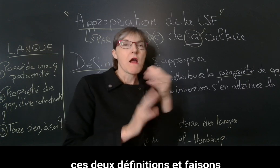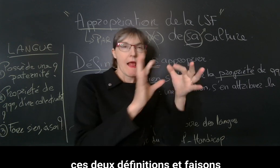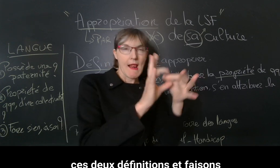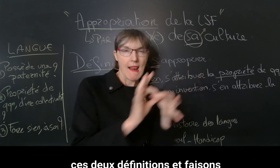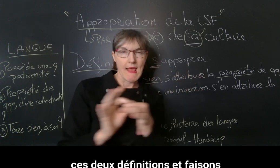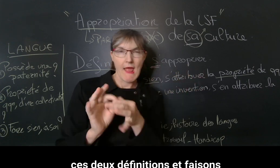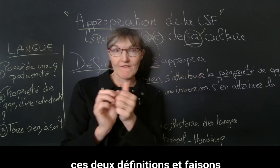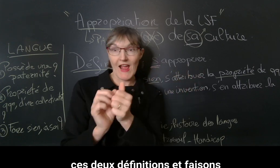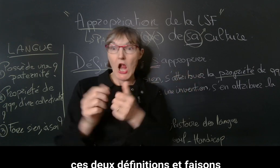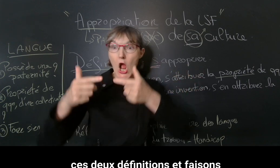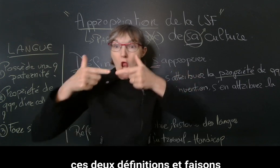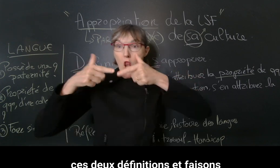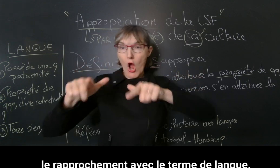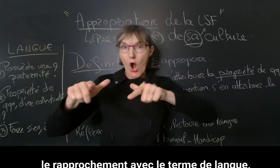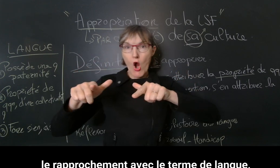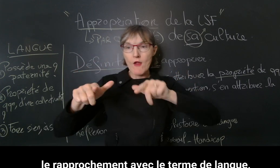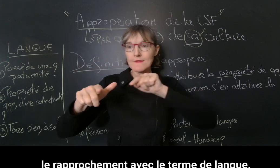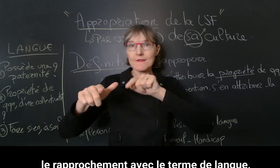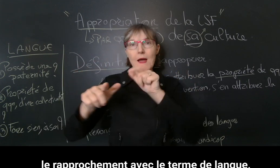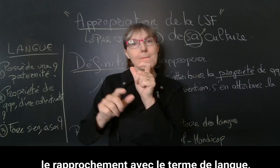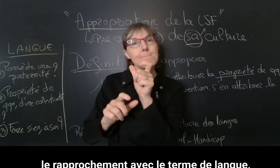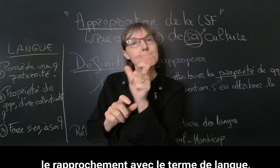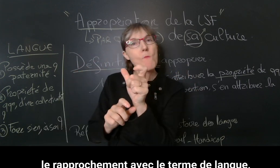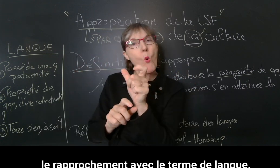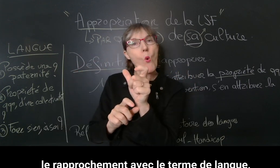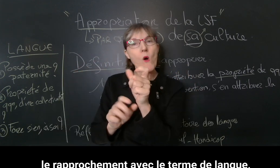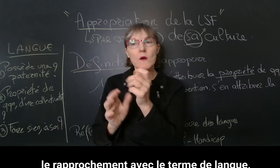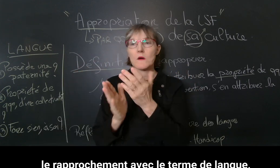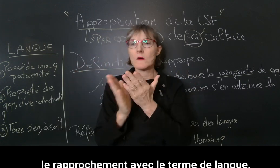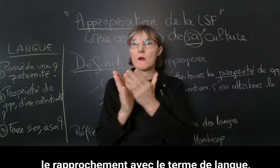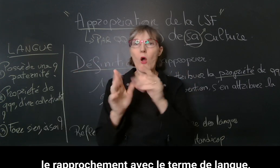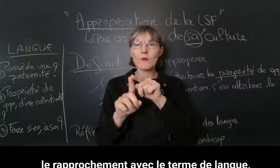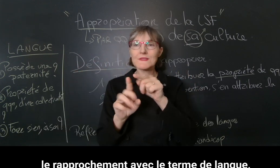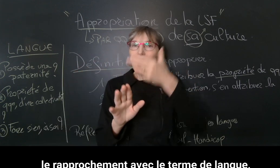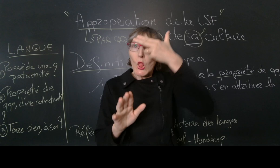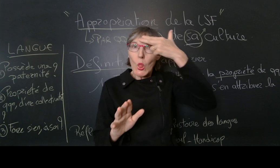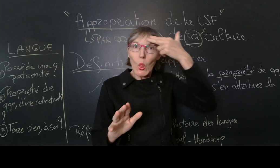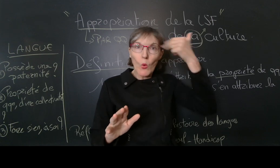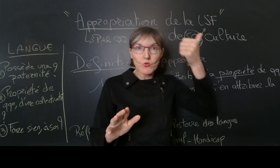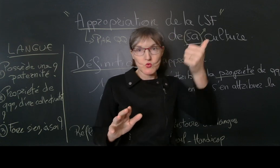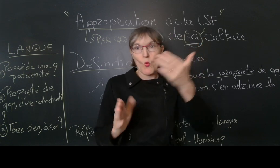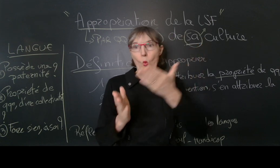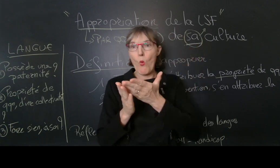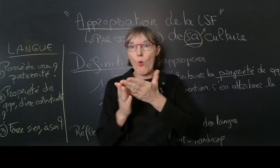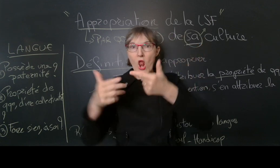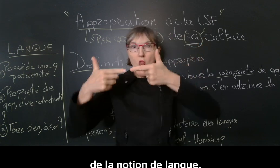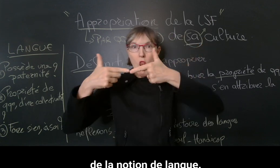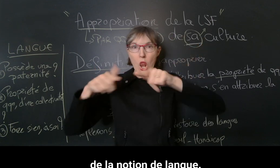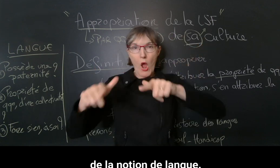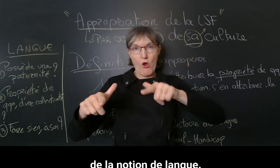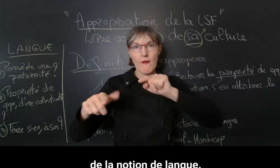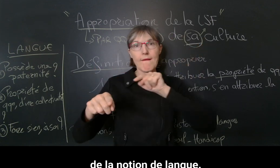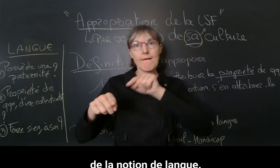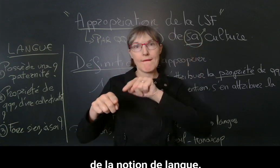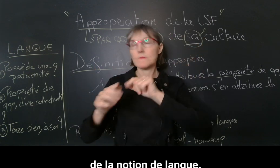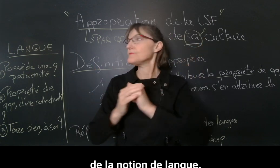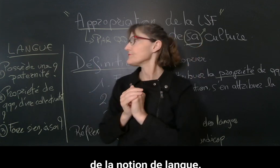et faisons le rapprochement avec le terme de langue de la notion de langue